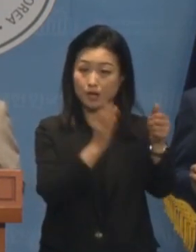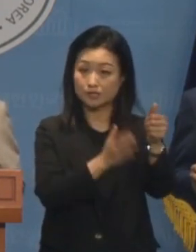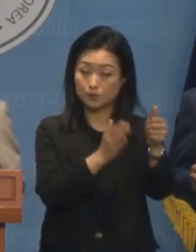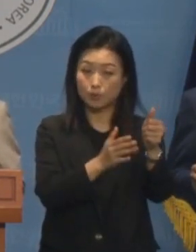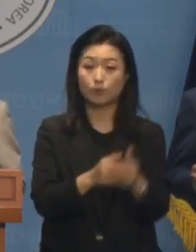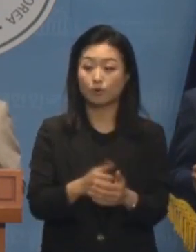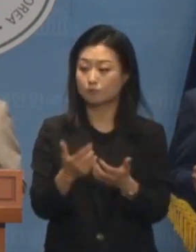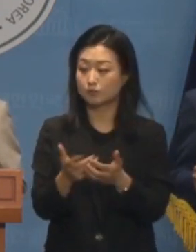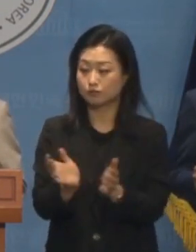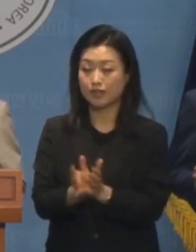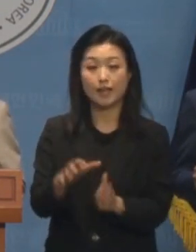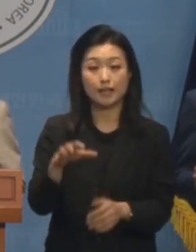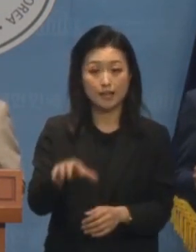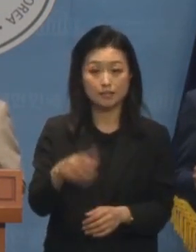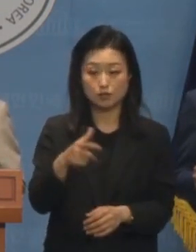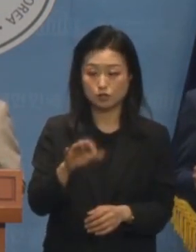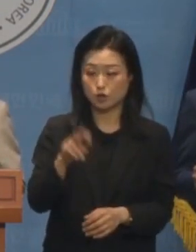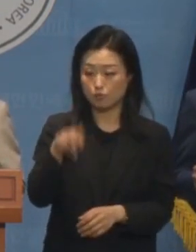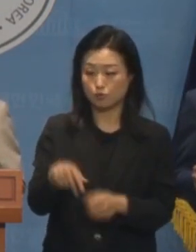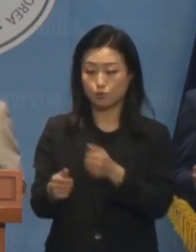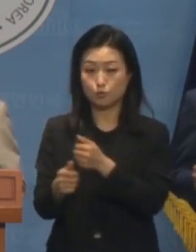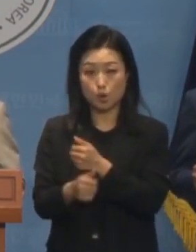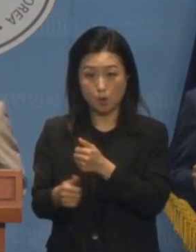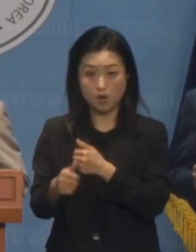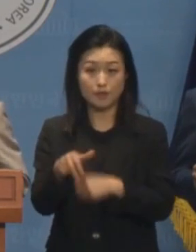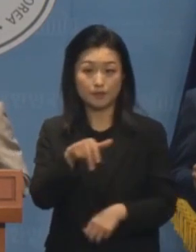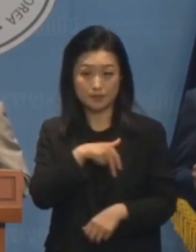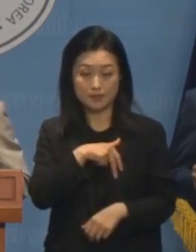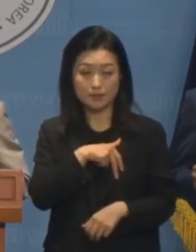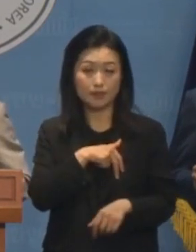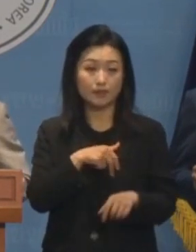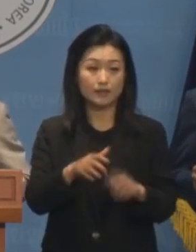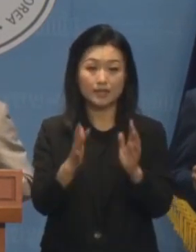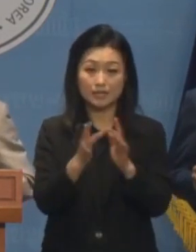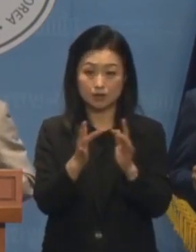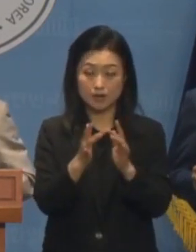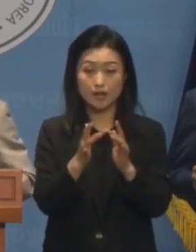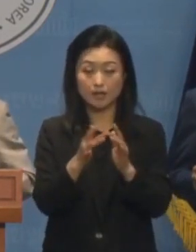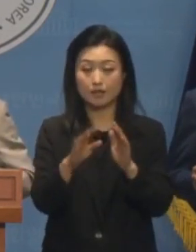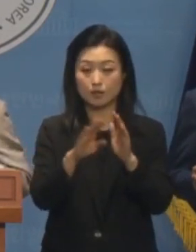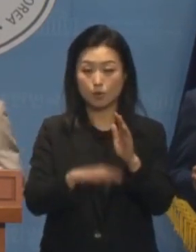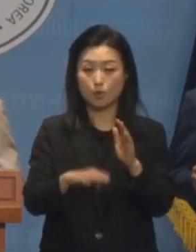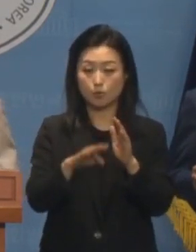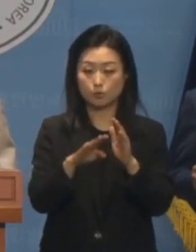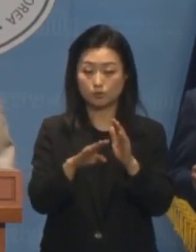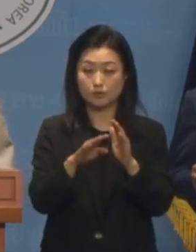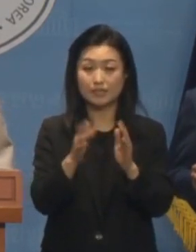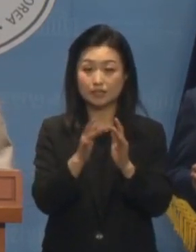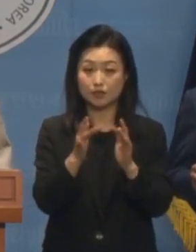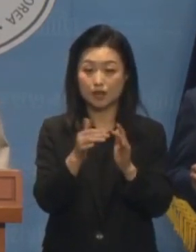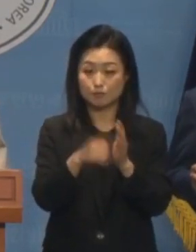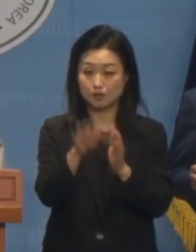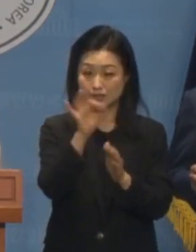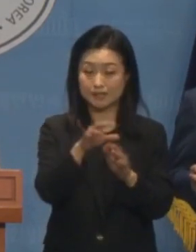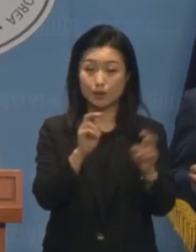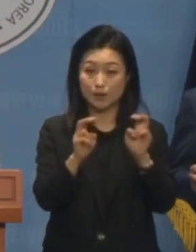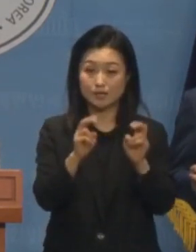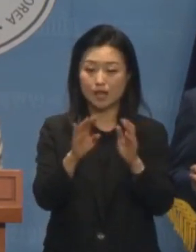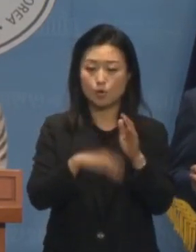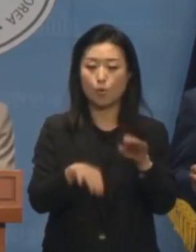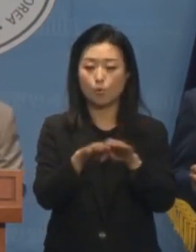우리 더불어민주당 정무위원들은 반드시 온라인 플랫폼 공정화법 입법화를 이뤄내겠습니다.